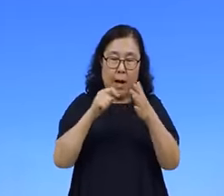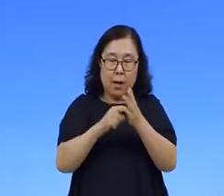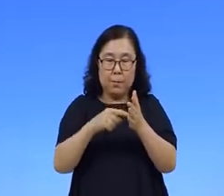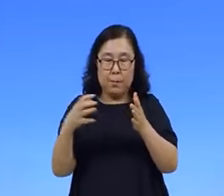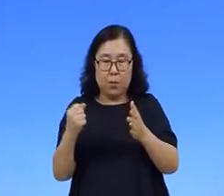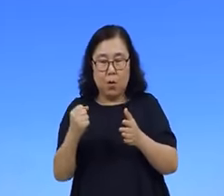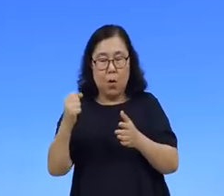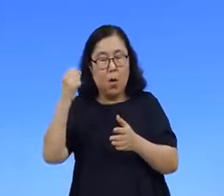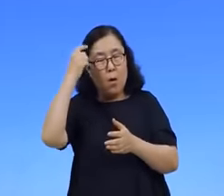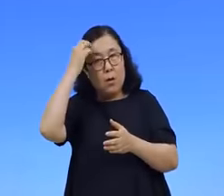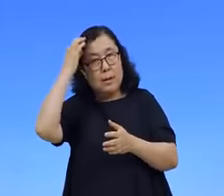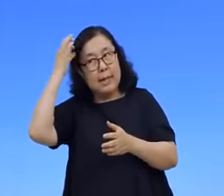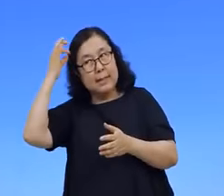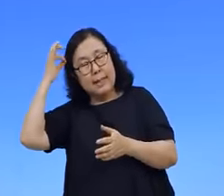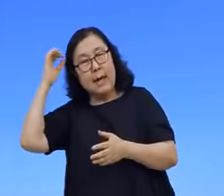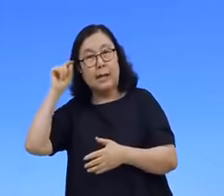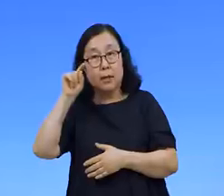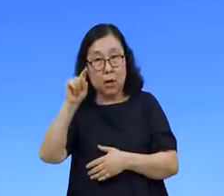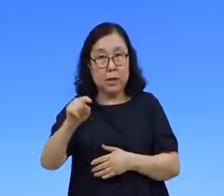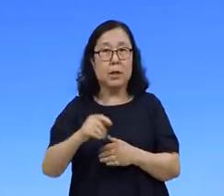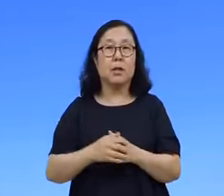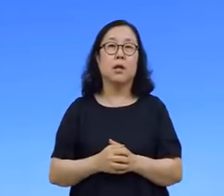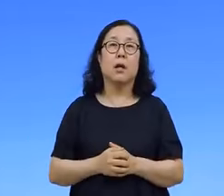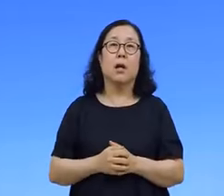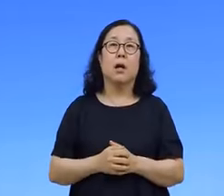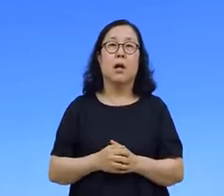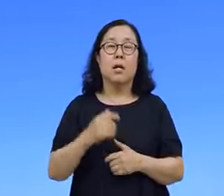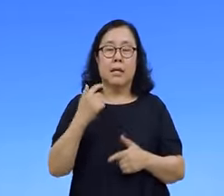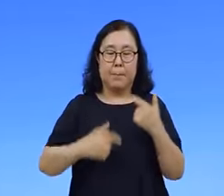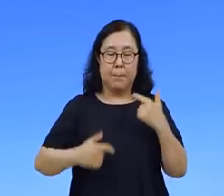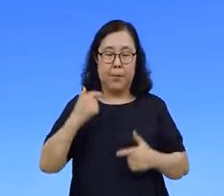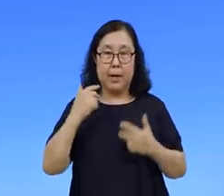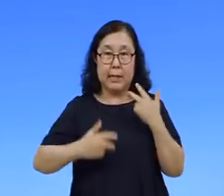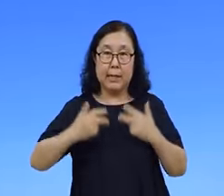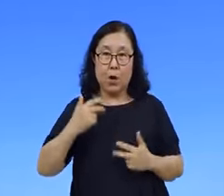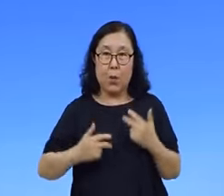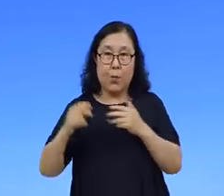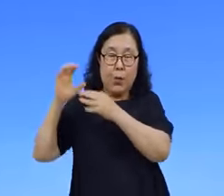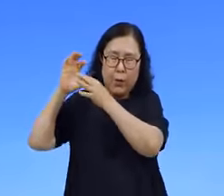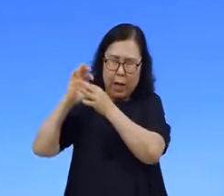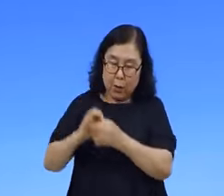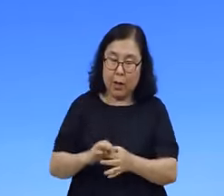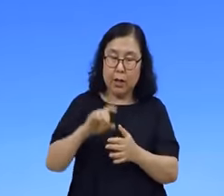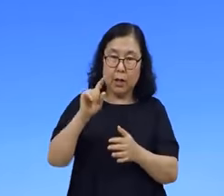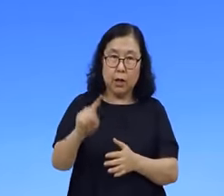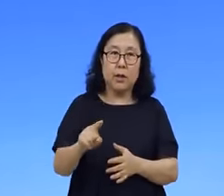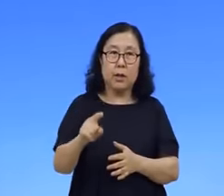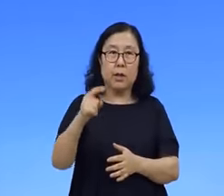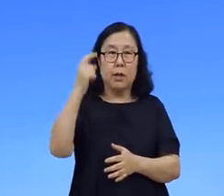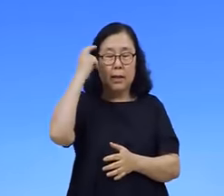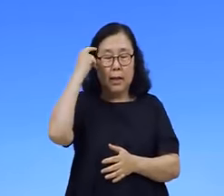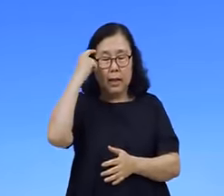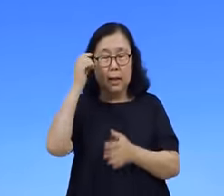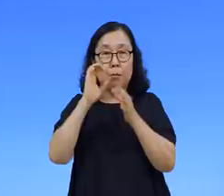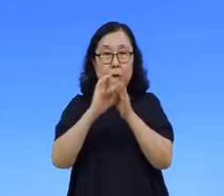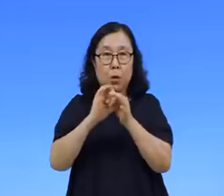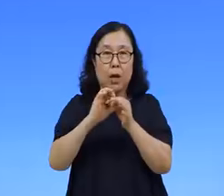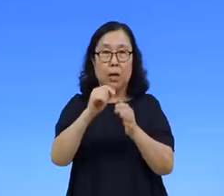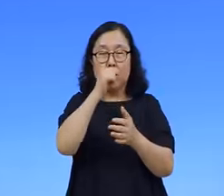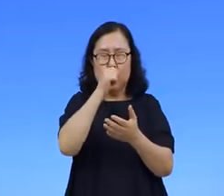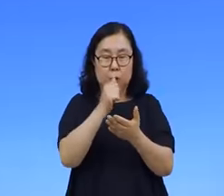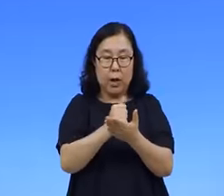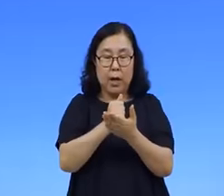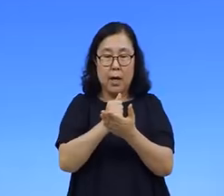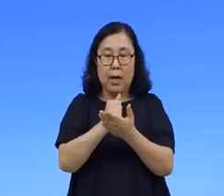상상력이 나오죠. 의도를 품고 마음으로 상상하는 것은 기쁨과 즐거움으로 계속해서 그것을 생각함을 통해